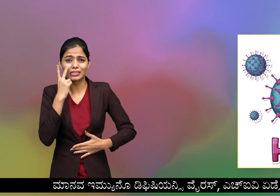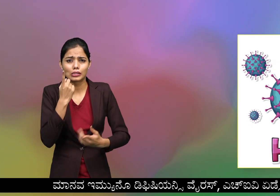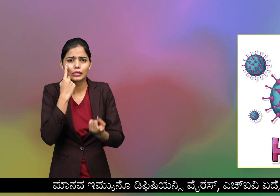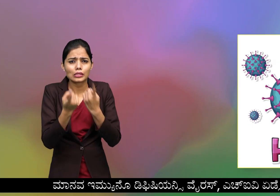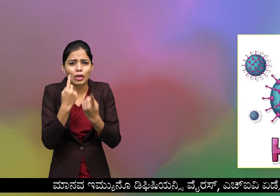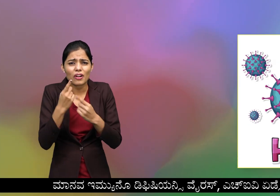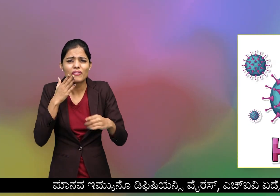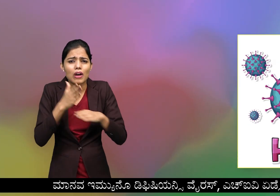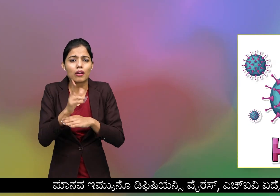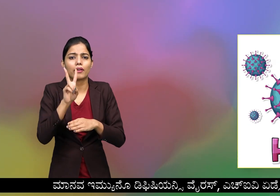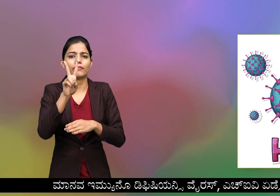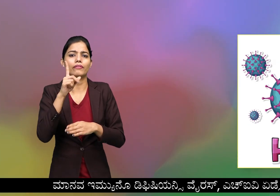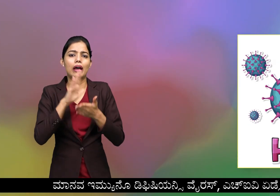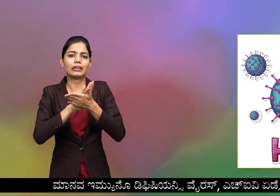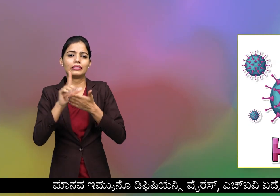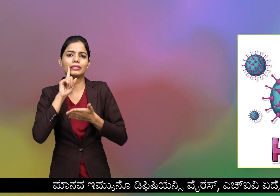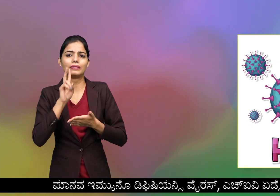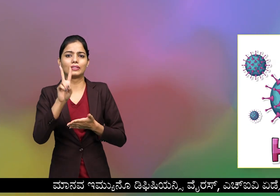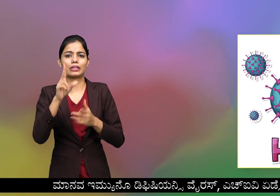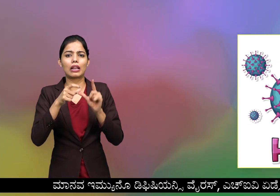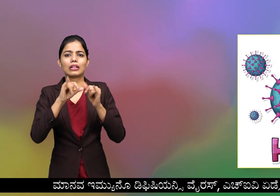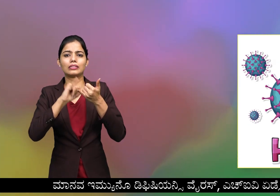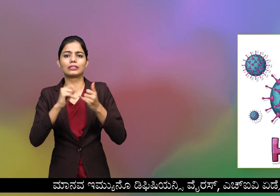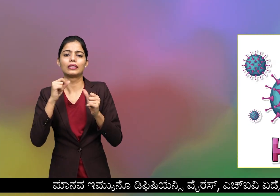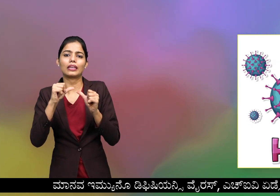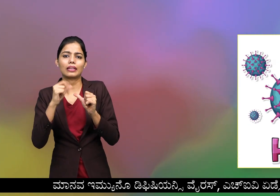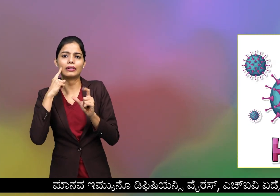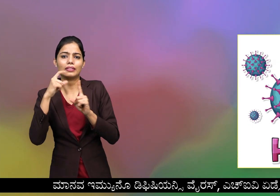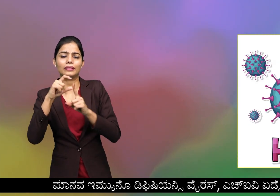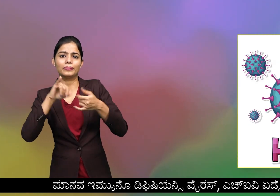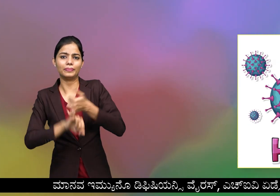ಮಾನವ ಇಮ್ಯುನೋ ಡಿಫಿಷಿಯನ್ಸಿ ವೈರಸ್ HIV ಏಡ್ಸ್ಗೆ ಕಾರಣವಾಗುತ್ತೆ.